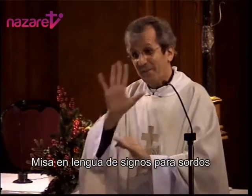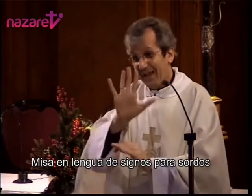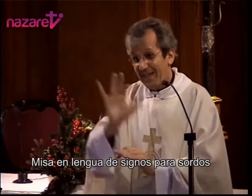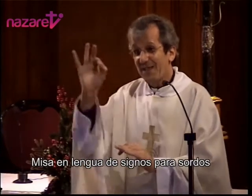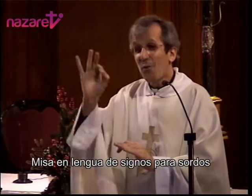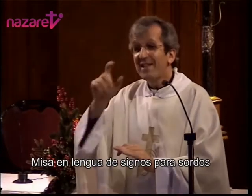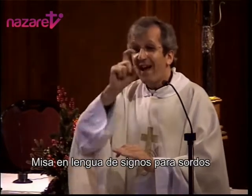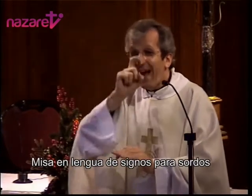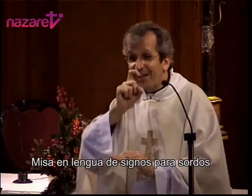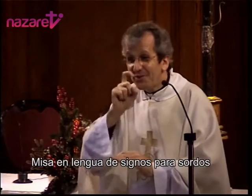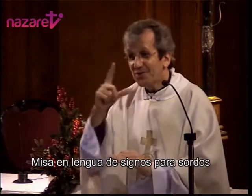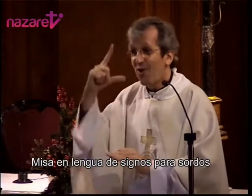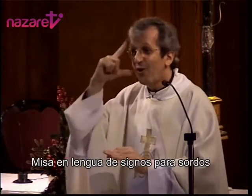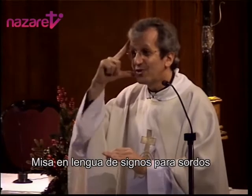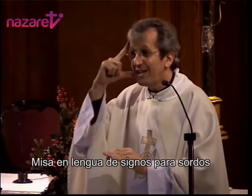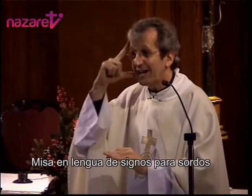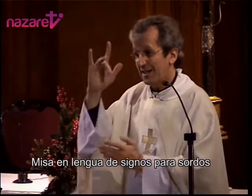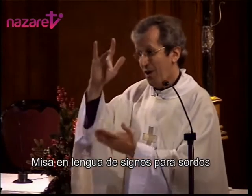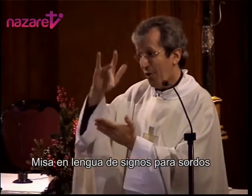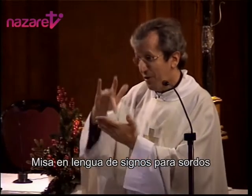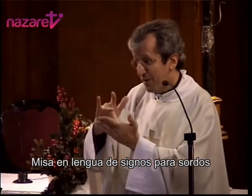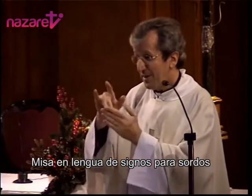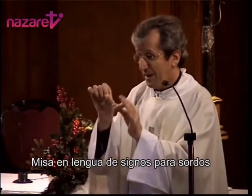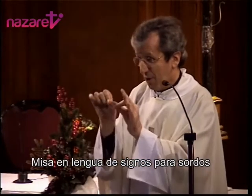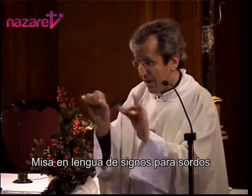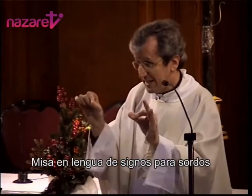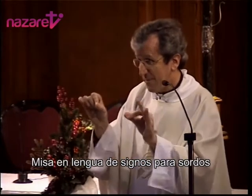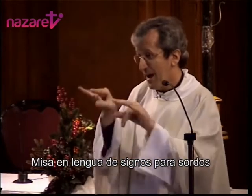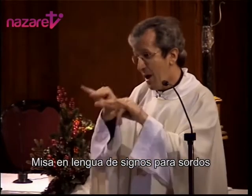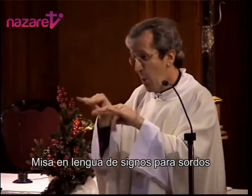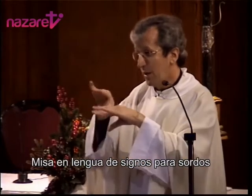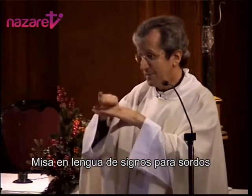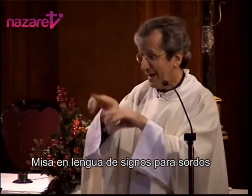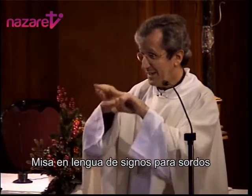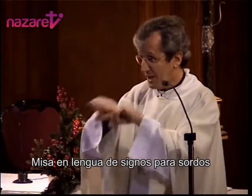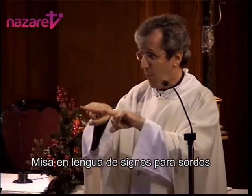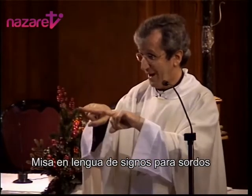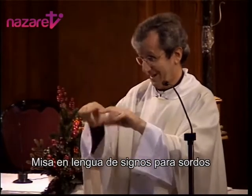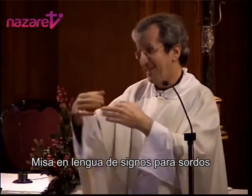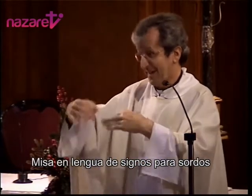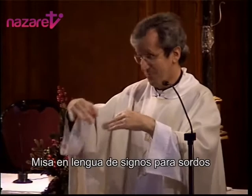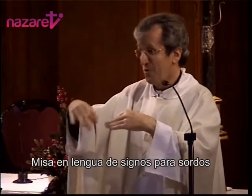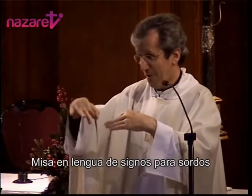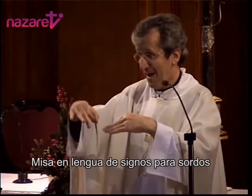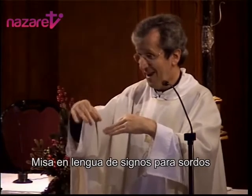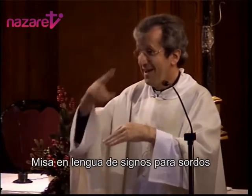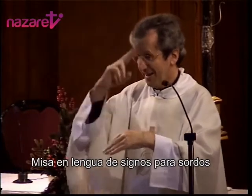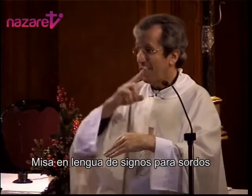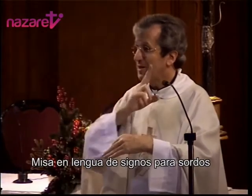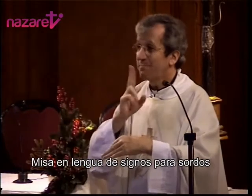cada 50 años, los días coinciden con la semana, lunes, martes, igual. Es decir, que es muy normal que mis